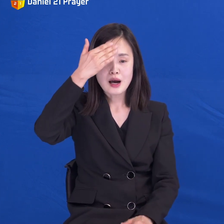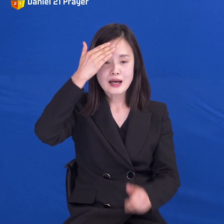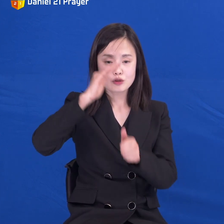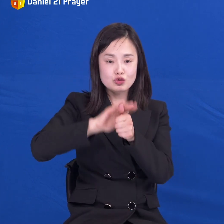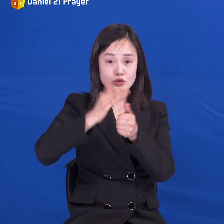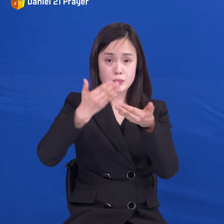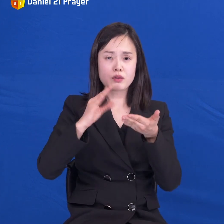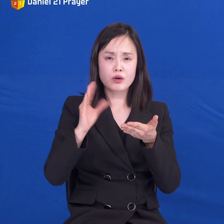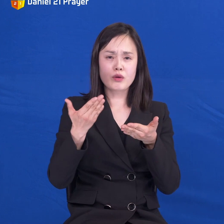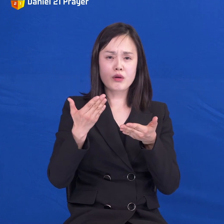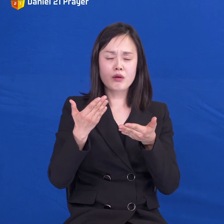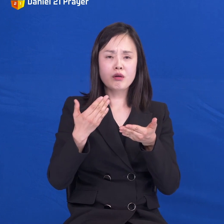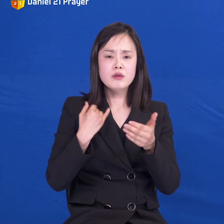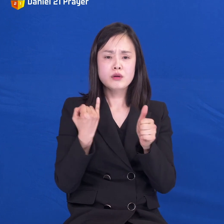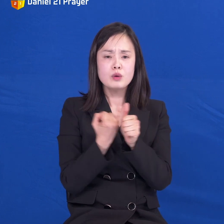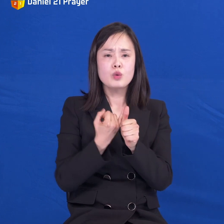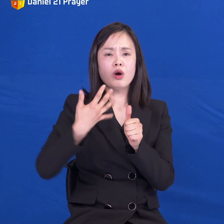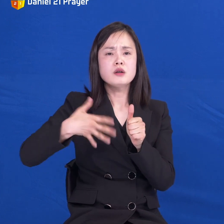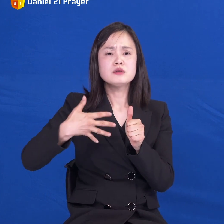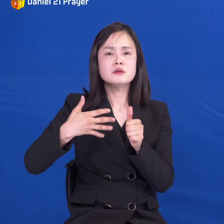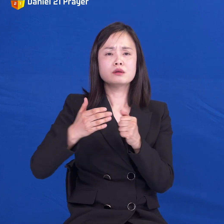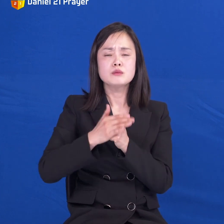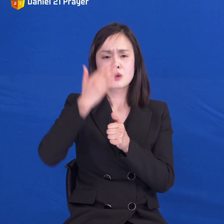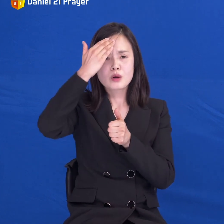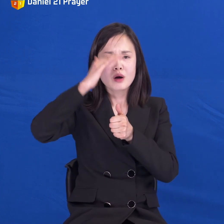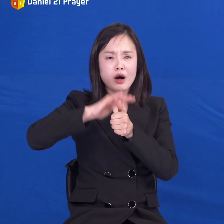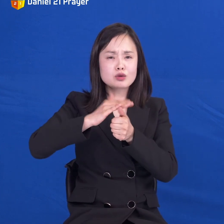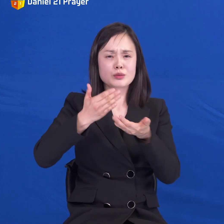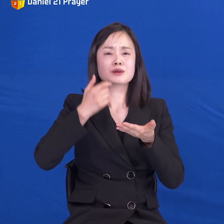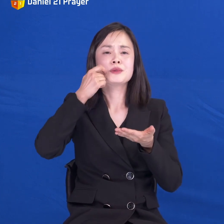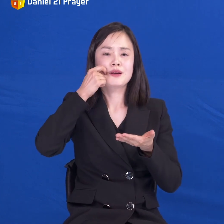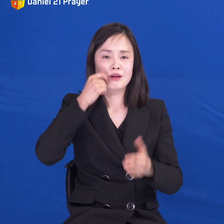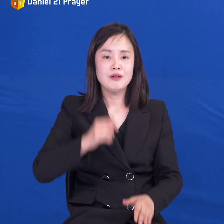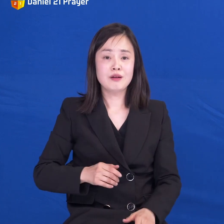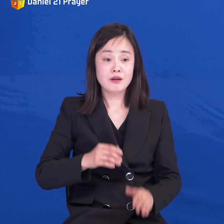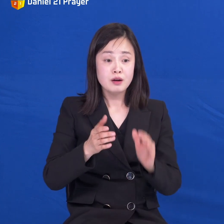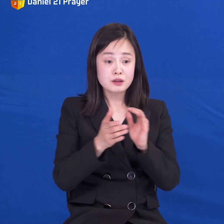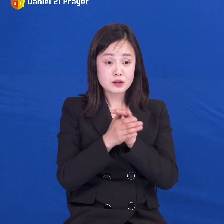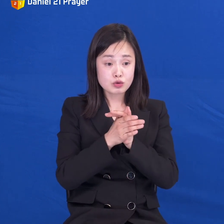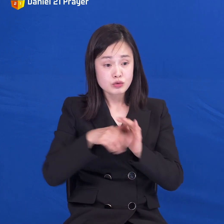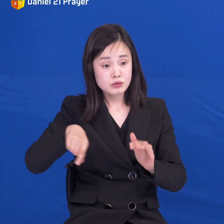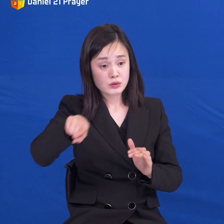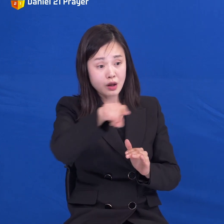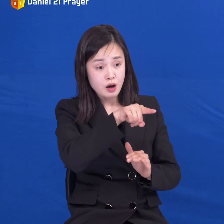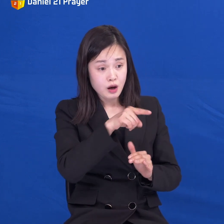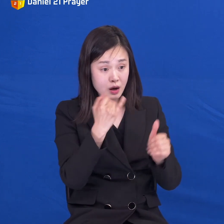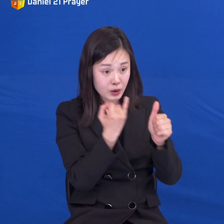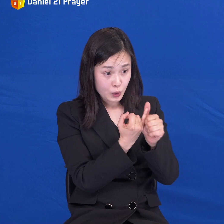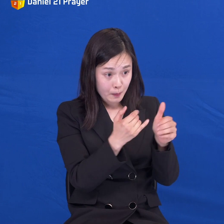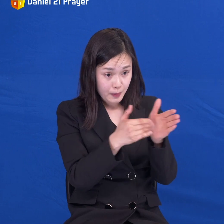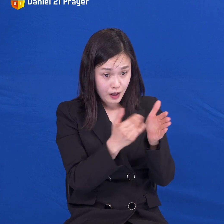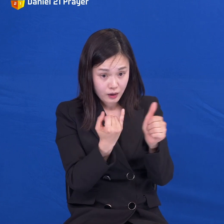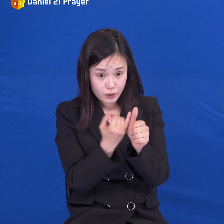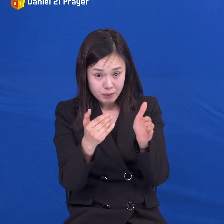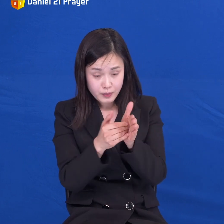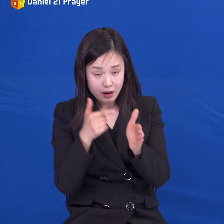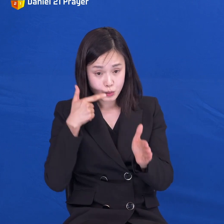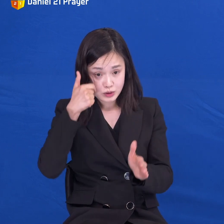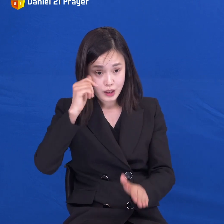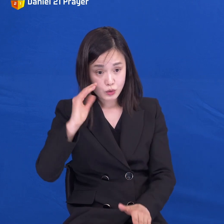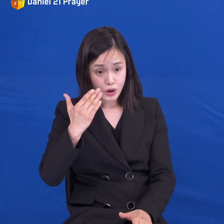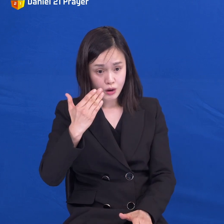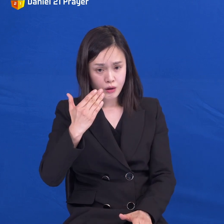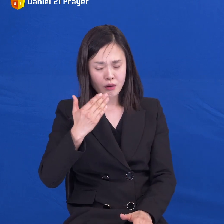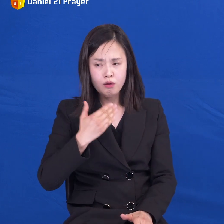안수를 못 받게 됐어요. 다 친구들은 목사가 되는데 너무 슬펐습니다. 그래서